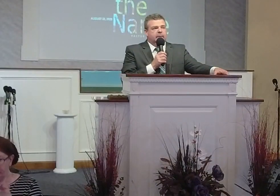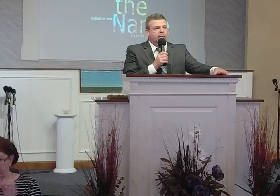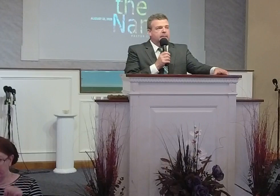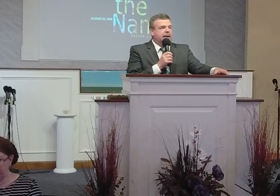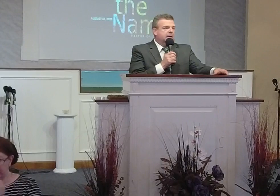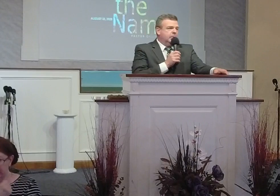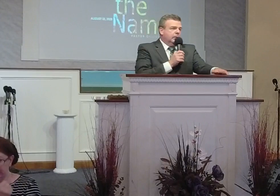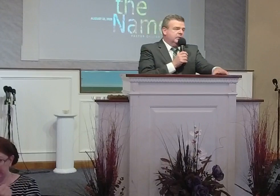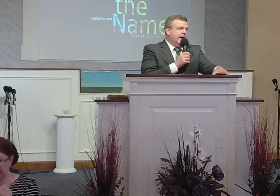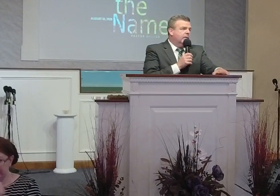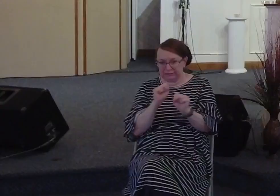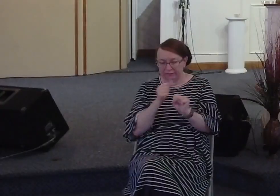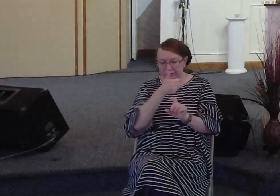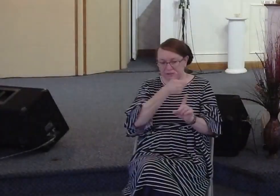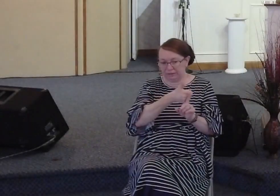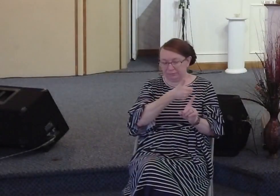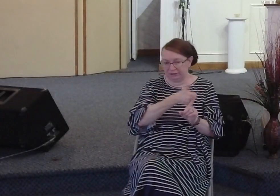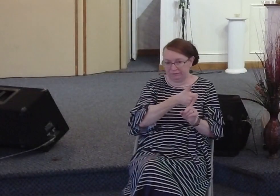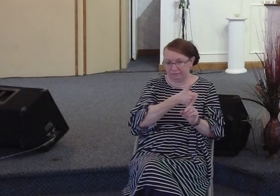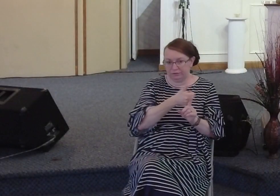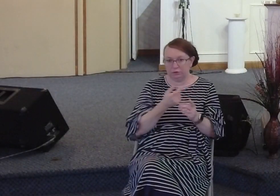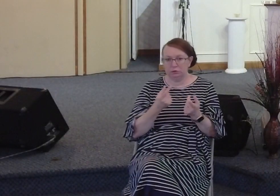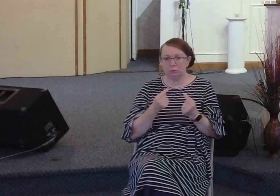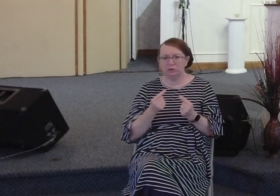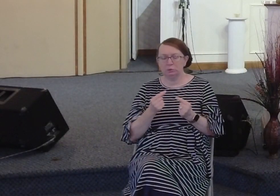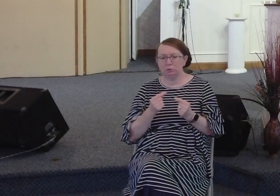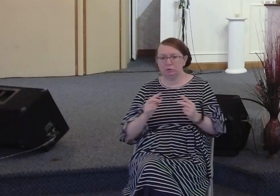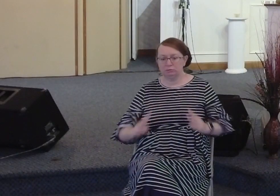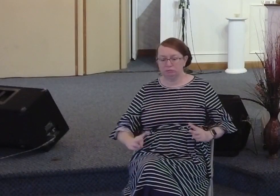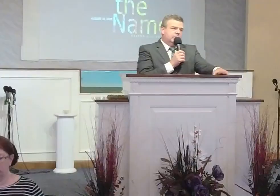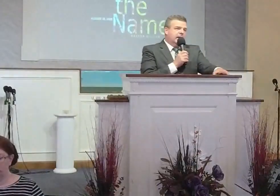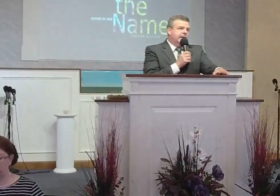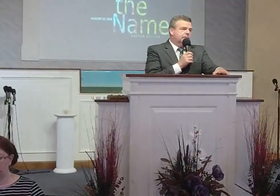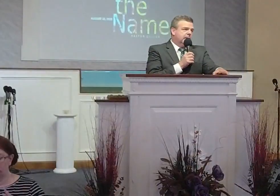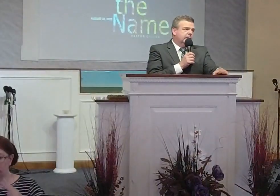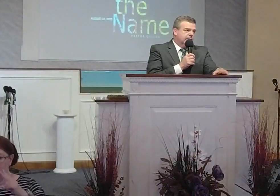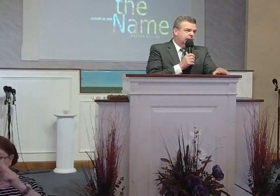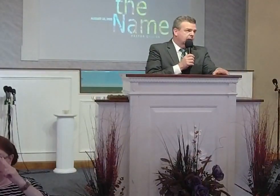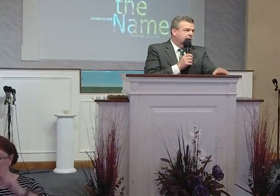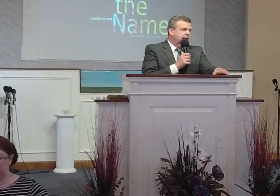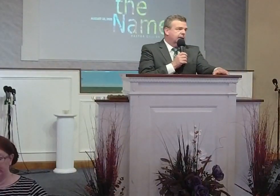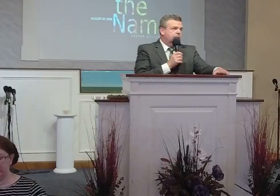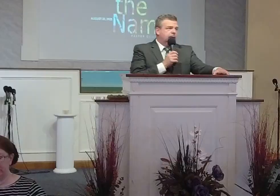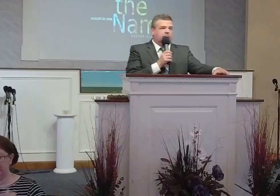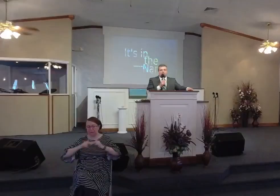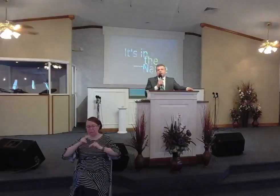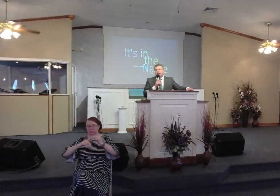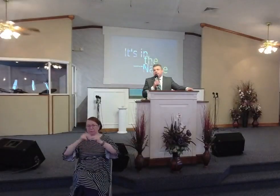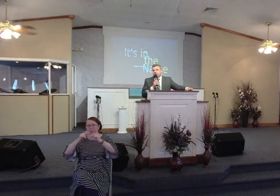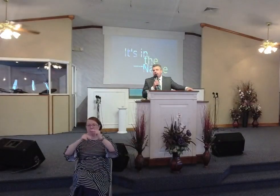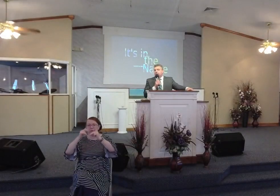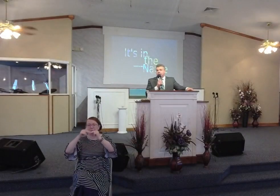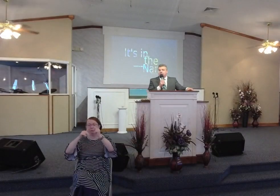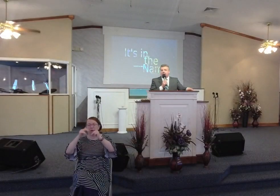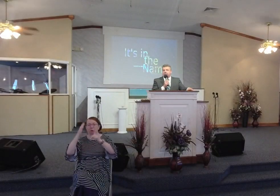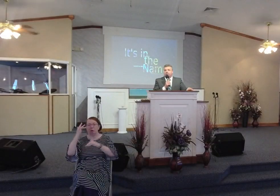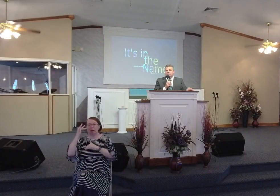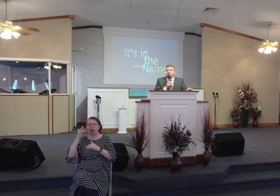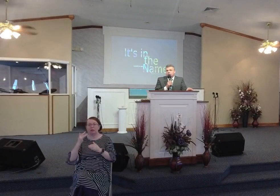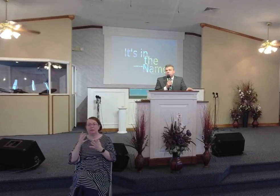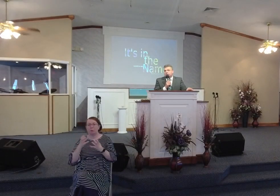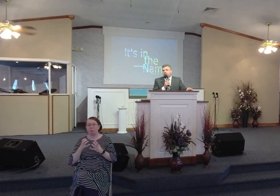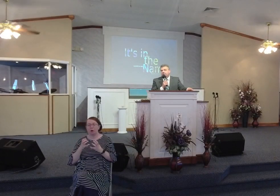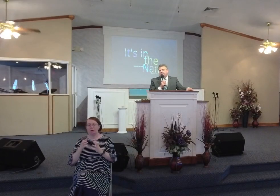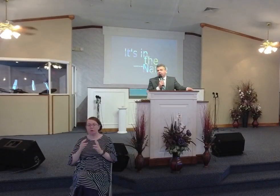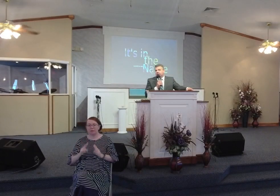luego salvarse a sí mismo. Entonces empezó a construir una torre de Babel que alcanzaría los cielos. Dios una vez más se movió y